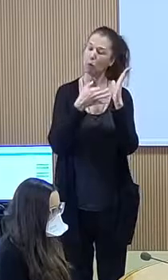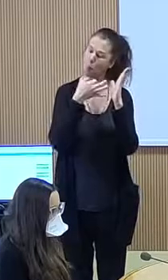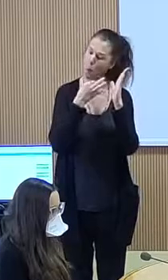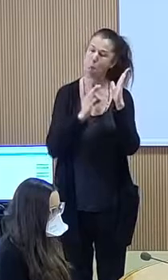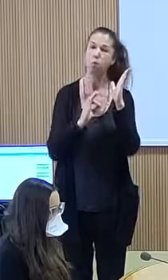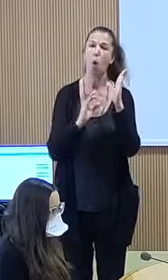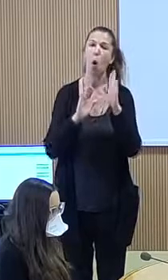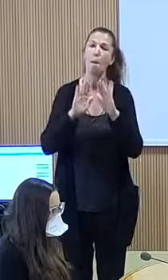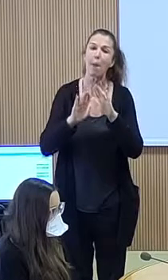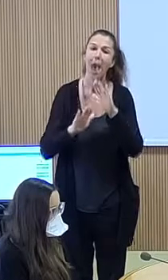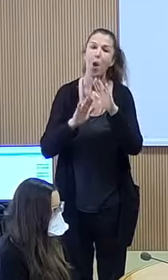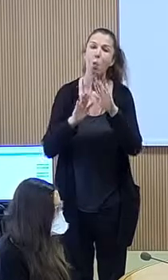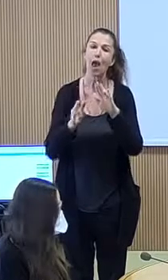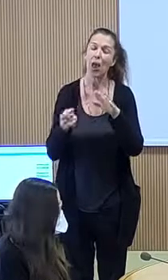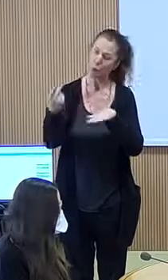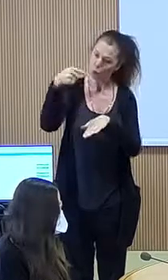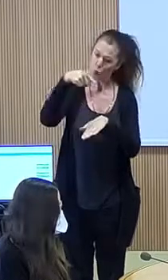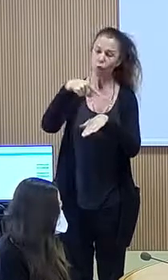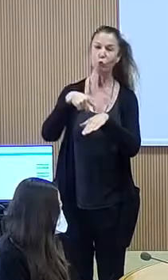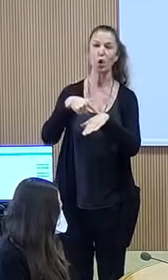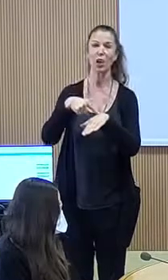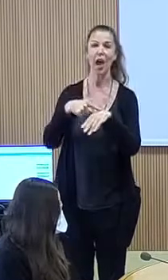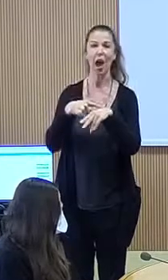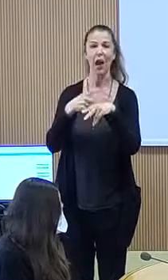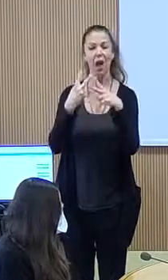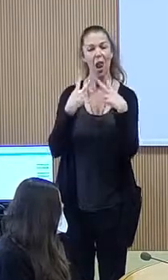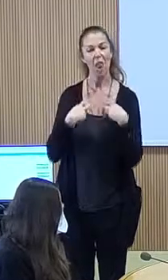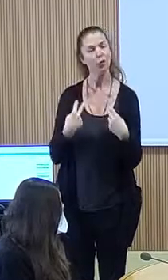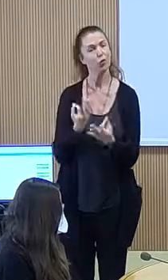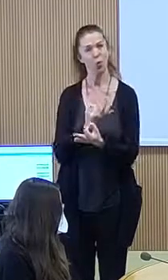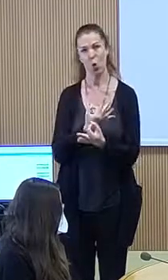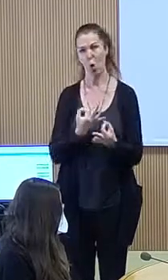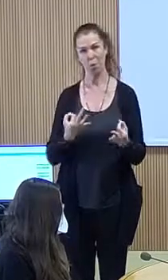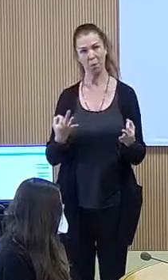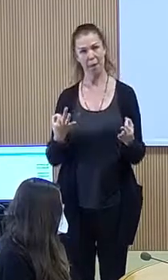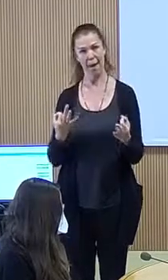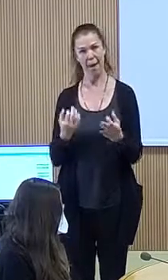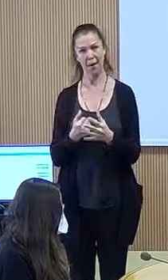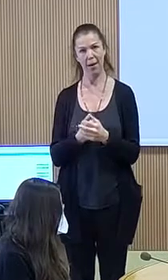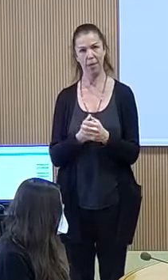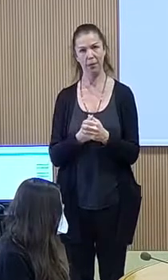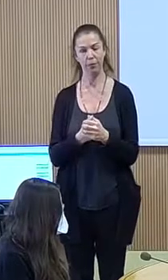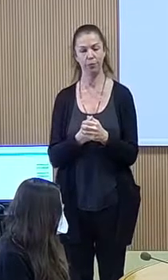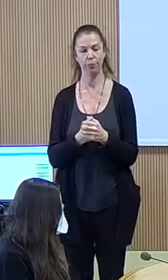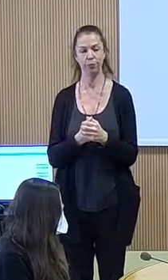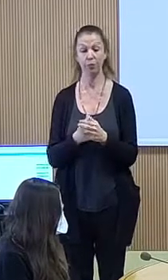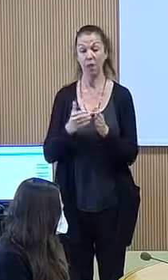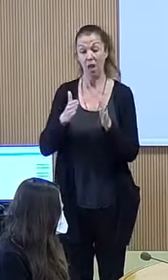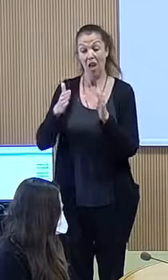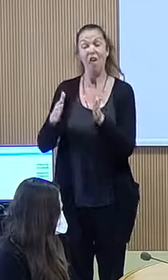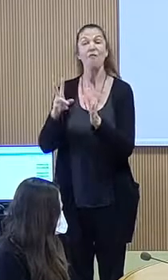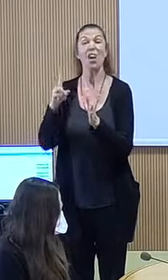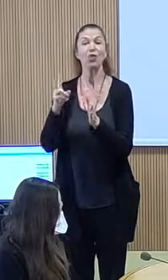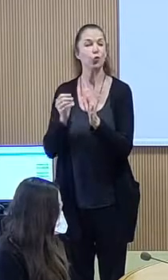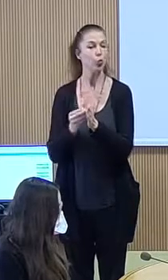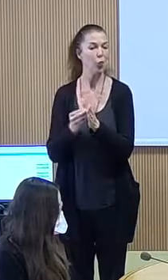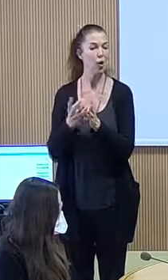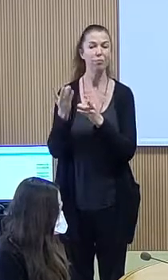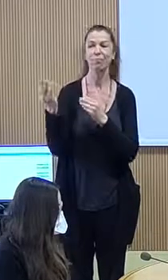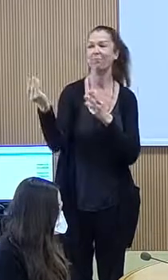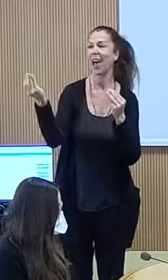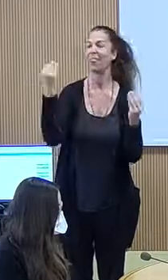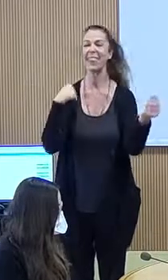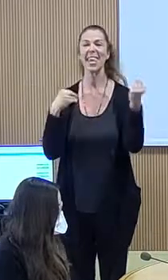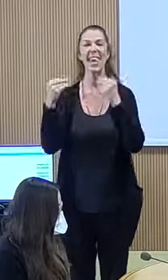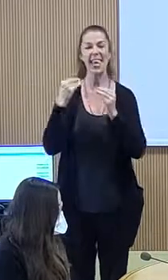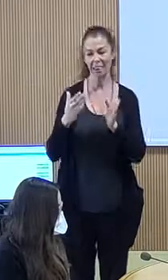ritornare ad una normalità la fase due mi viene chiesto in questi giorni la fase 2 abbiamo letto